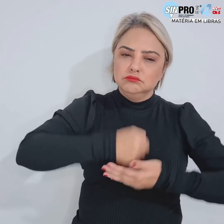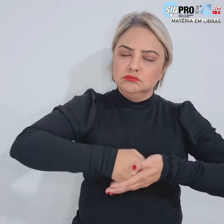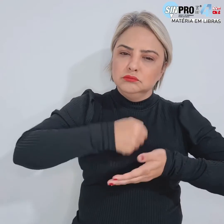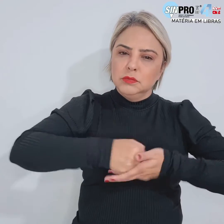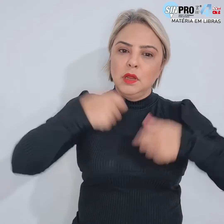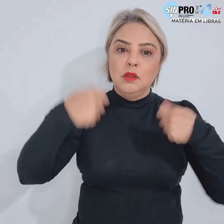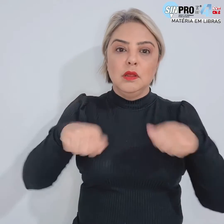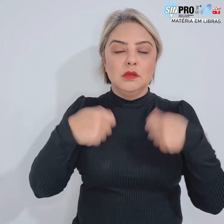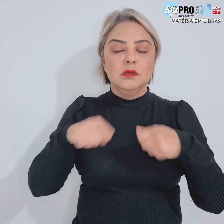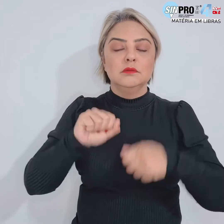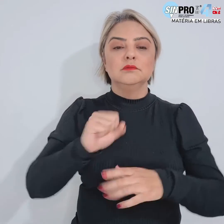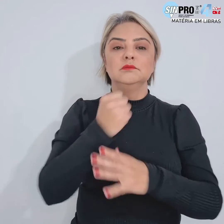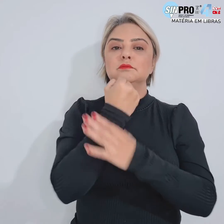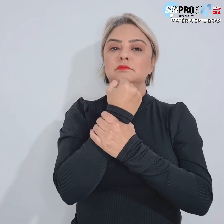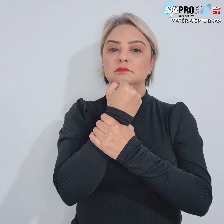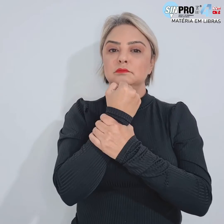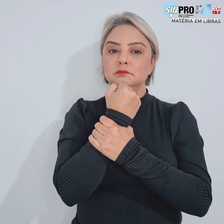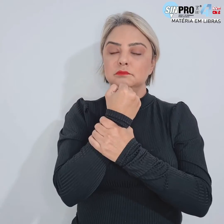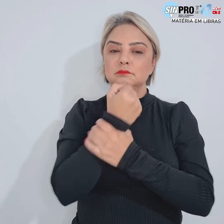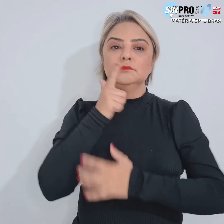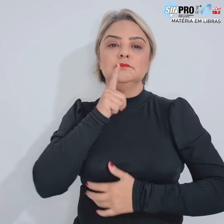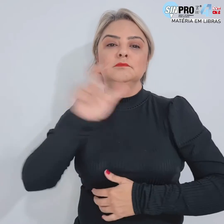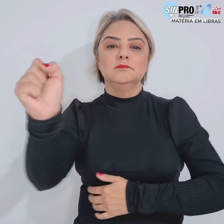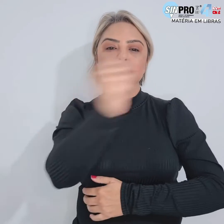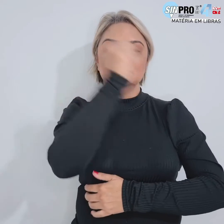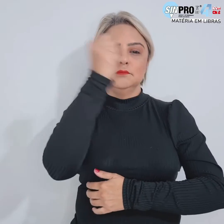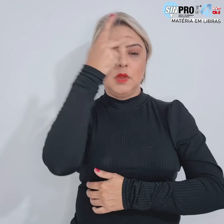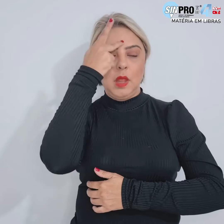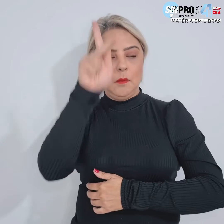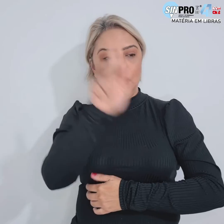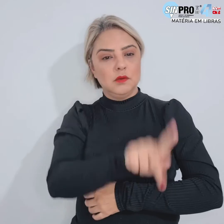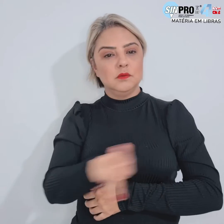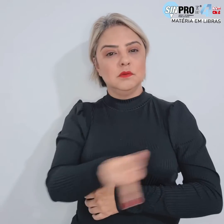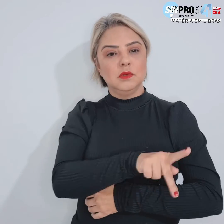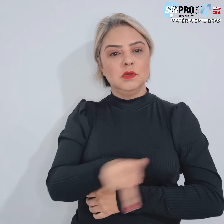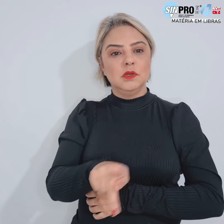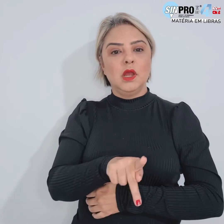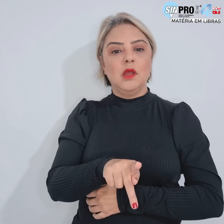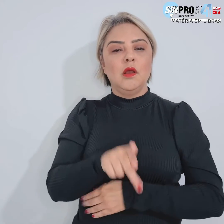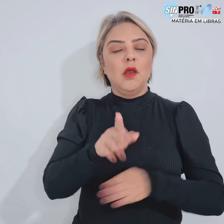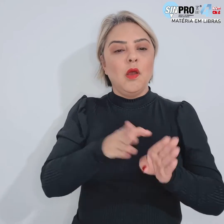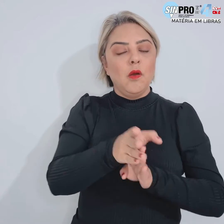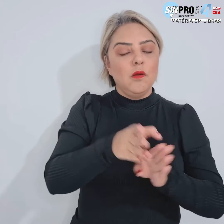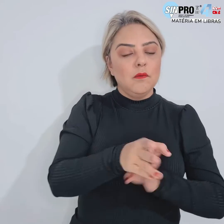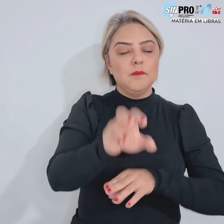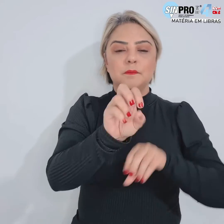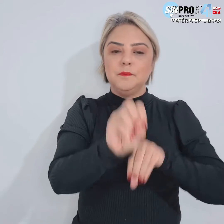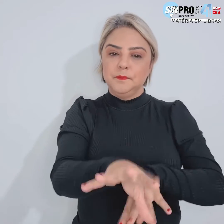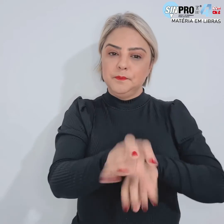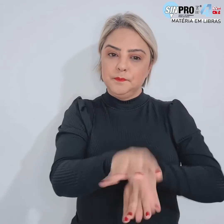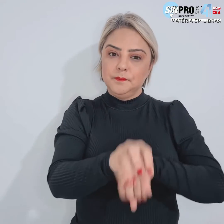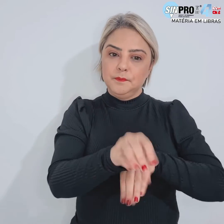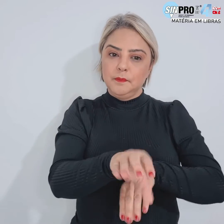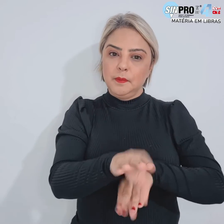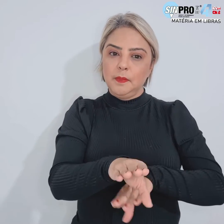para garantir conquista para a classe dos professores, orientadores educacionais e especialistas